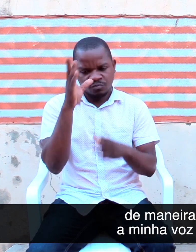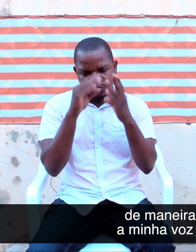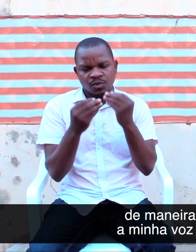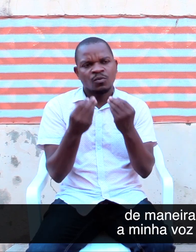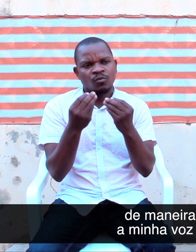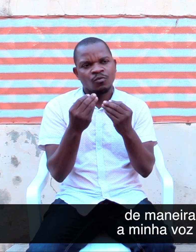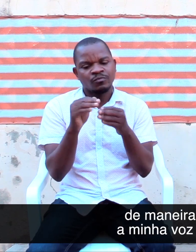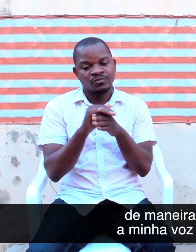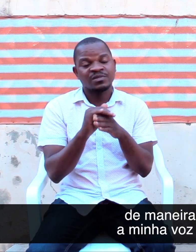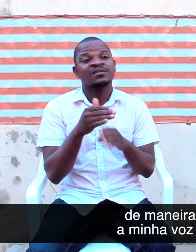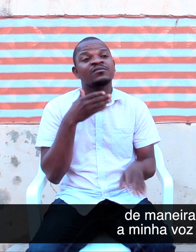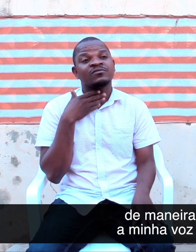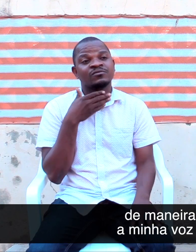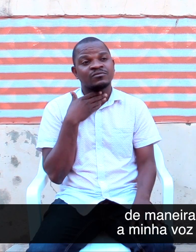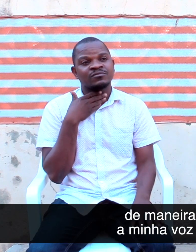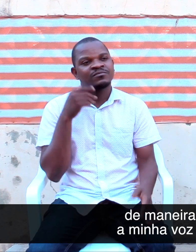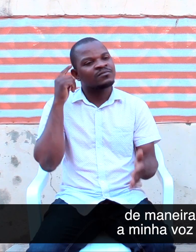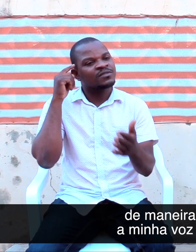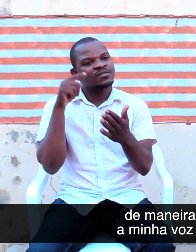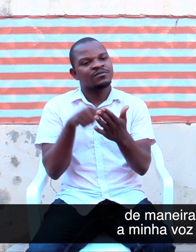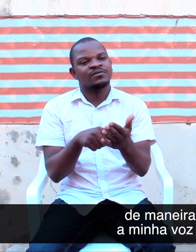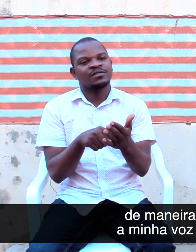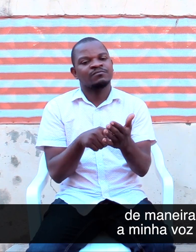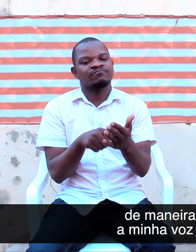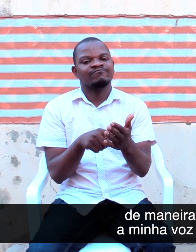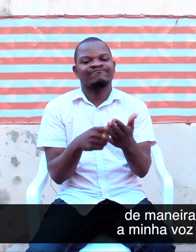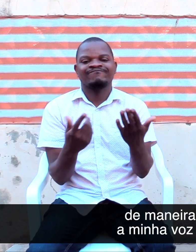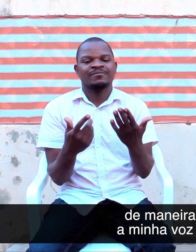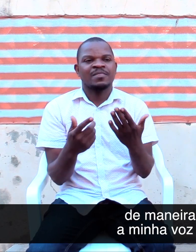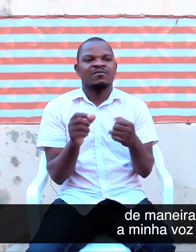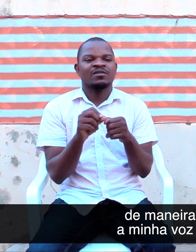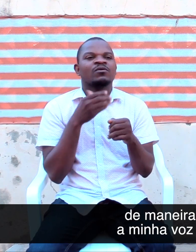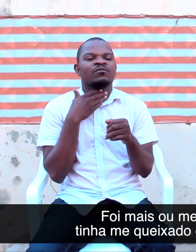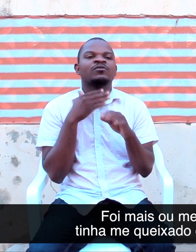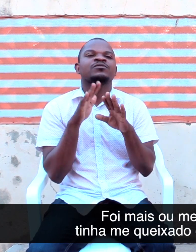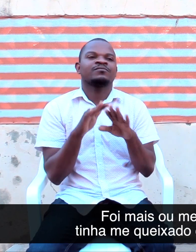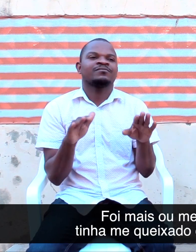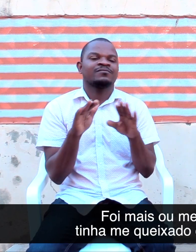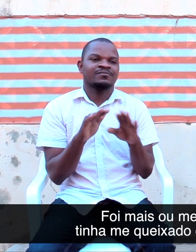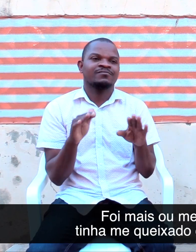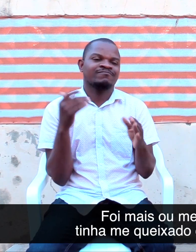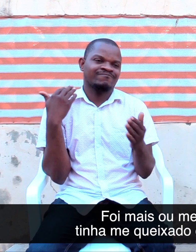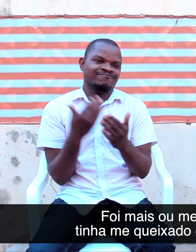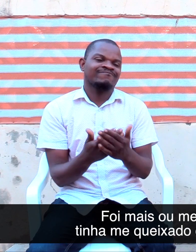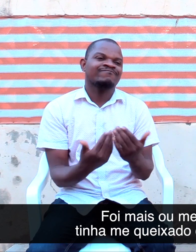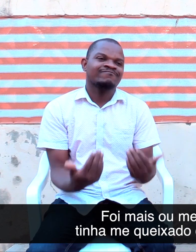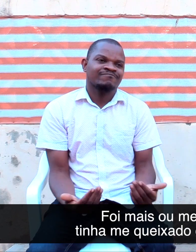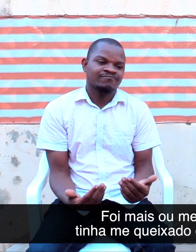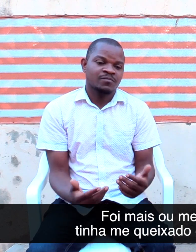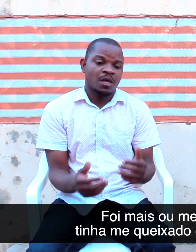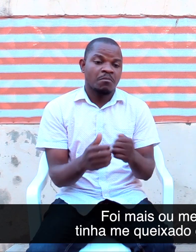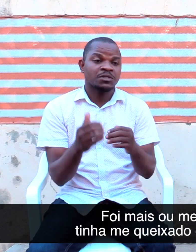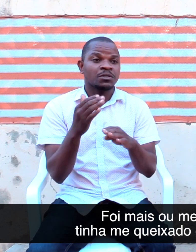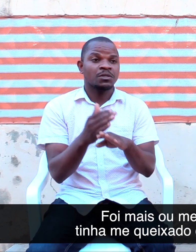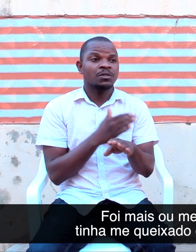voz, de maneiras que eu pudesse preservar a minha voz por muito mais tempo. Foi mais ou menos isso. Mas eu nunca